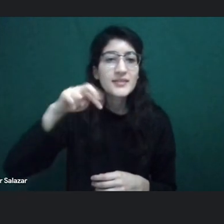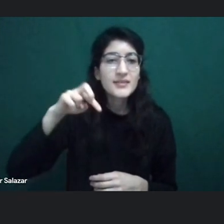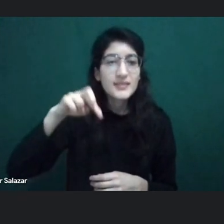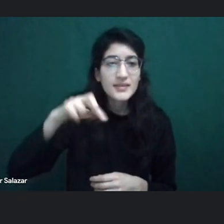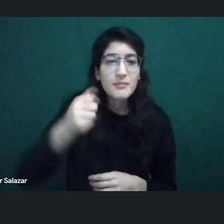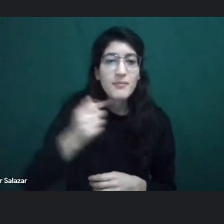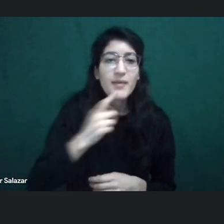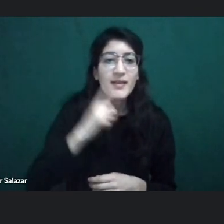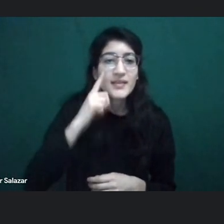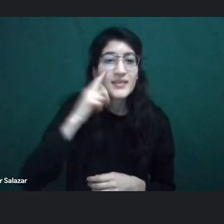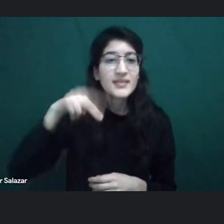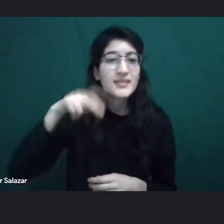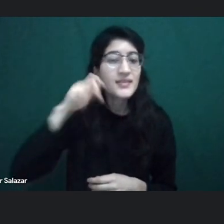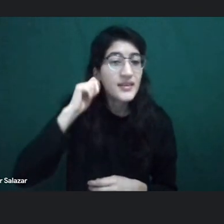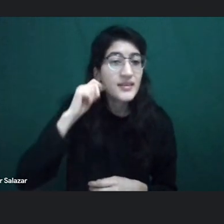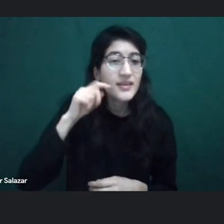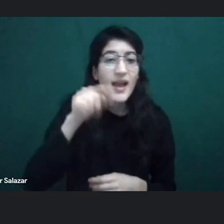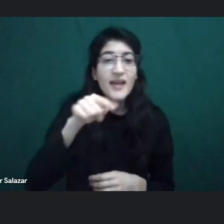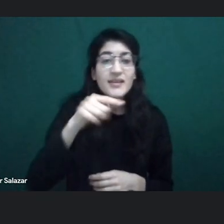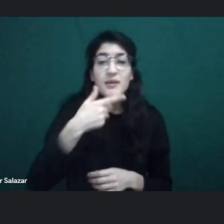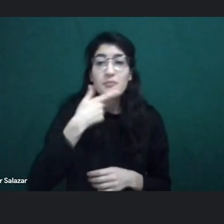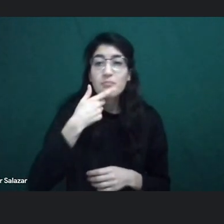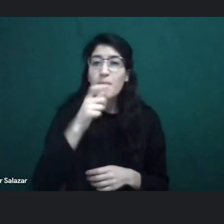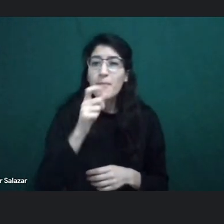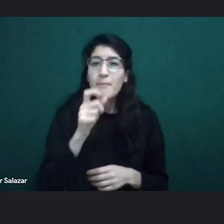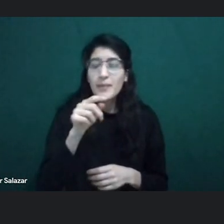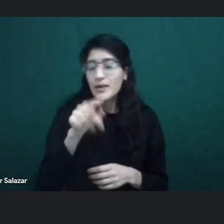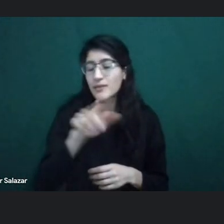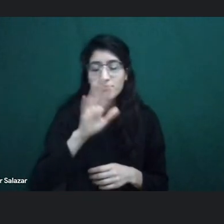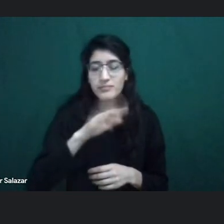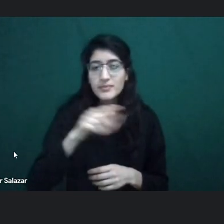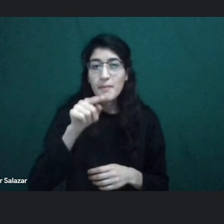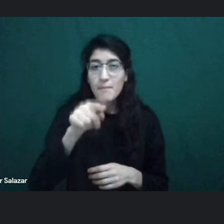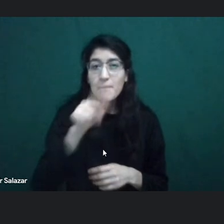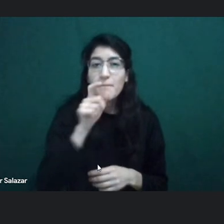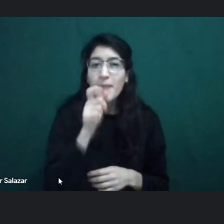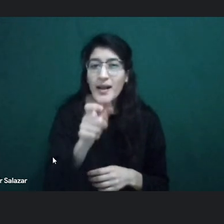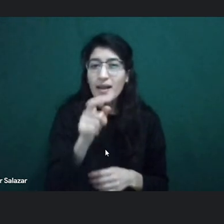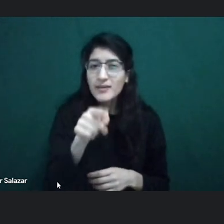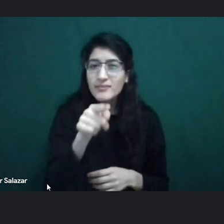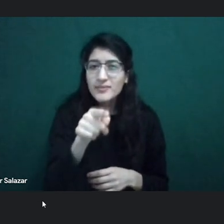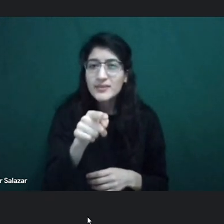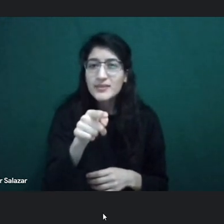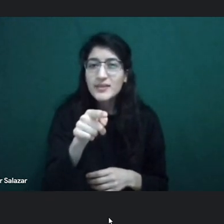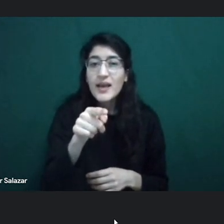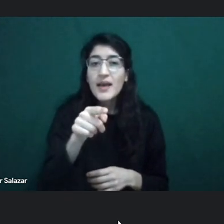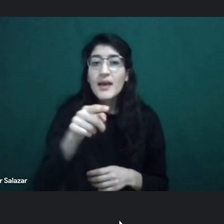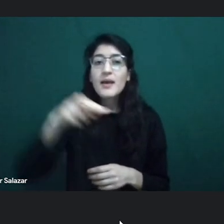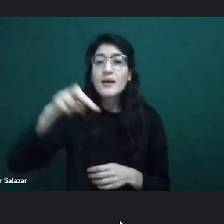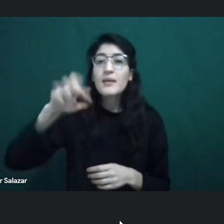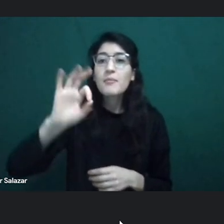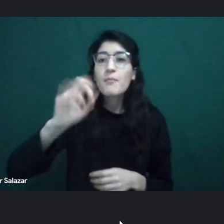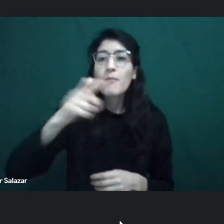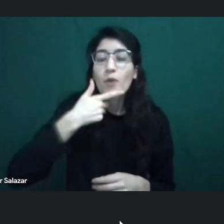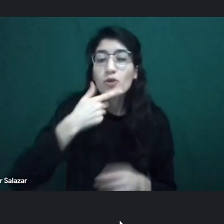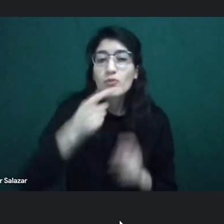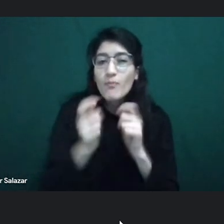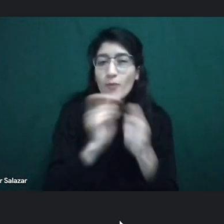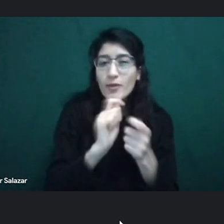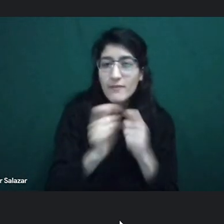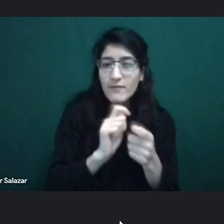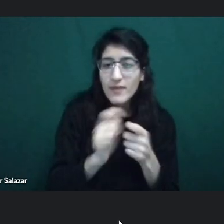Está como postmodificador. Claro, entonces, ¿cómo se leía cuando era postmodificador? ¿Cómo se traducía?